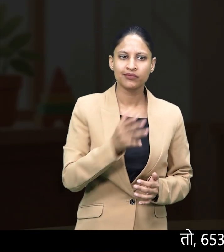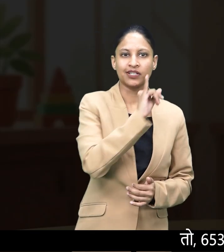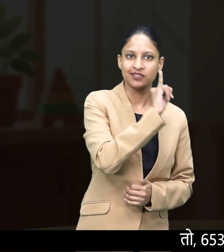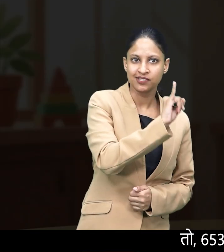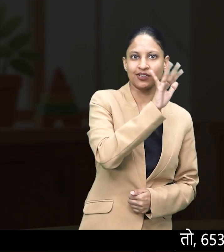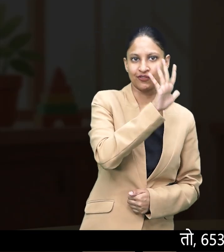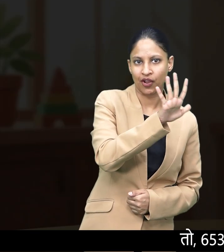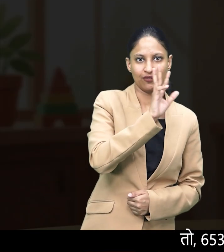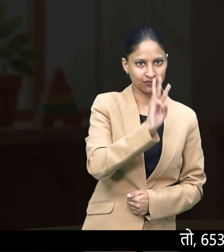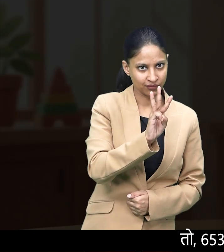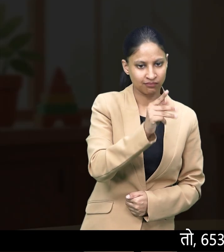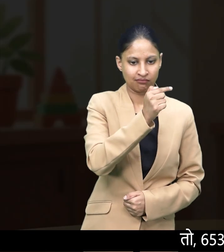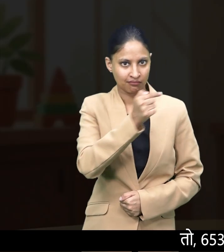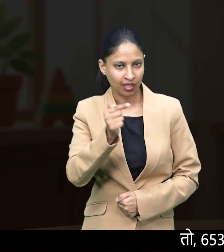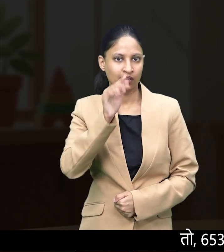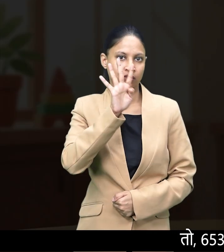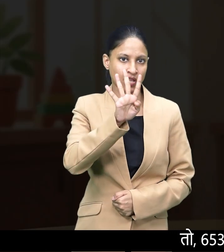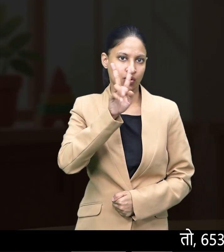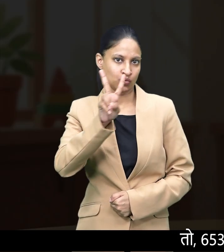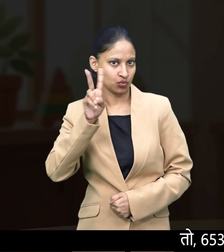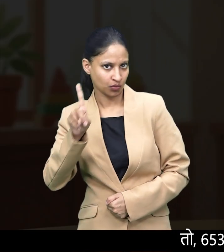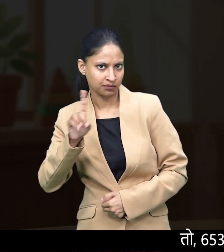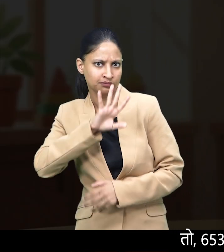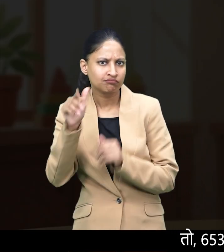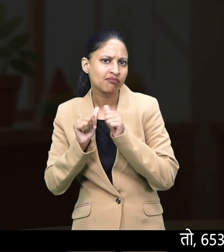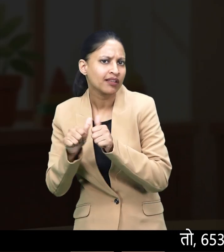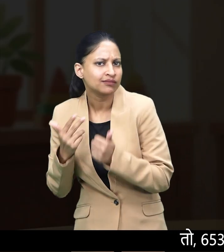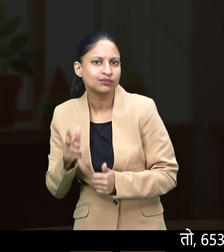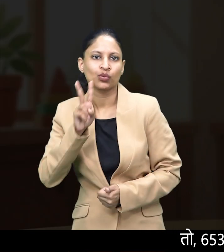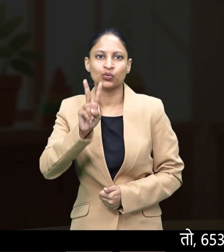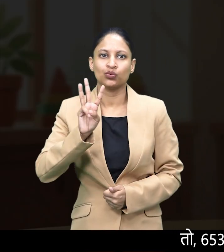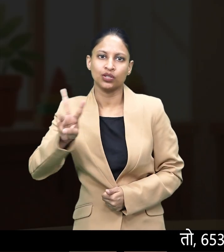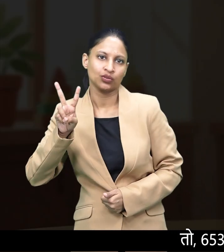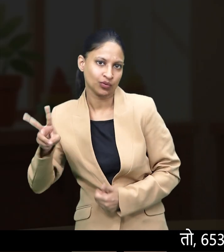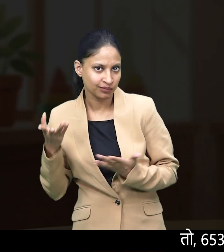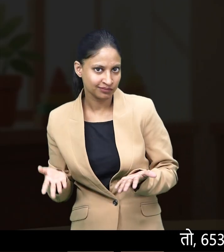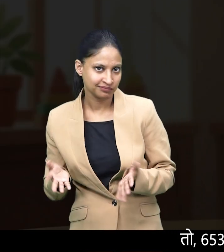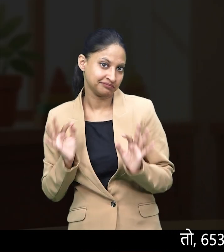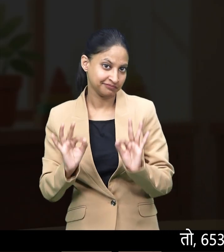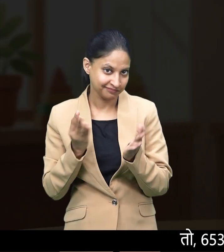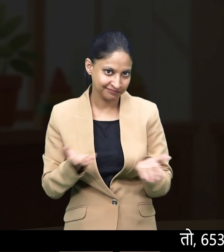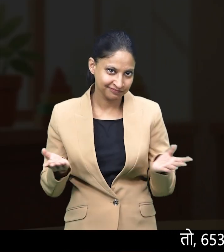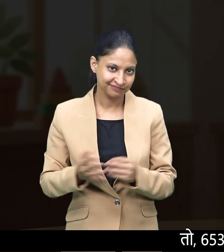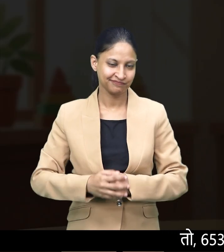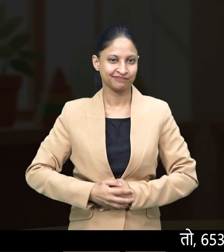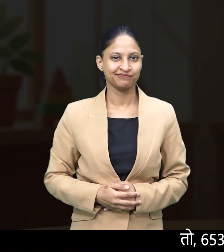तो 653 घटा 421 बराबर 232। बहुत बढ़िया काम।